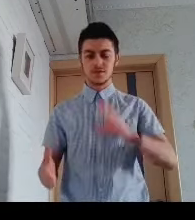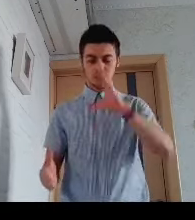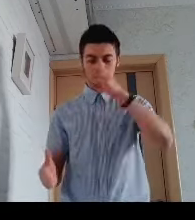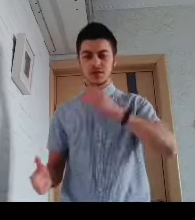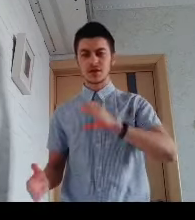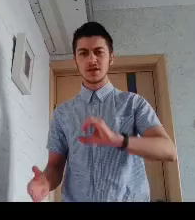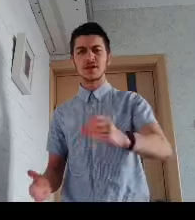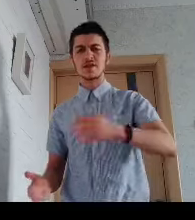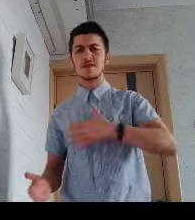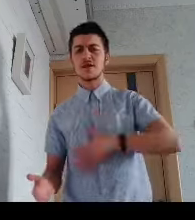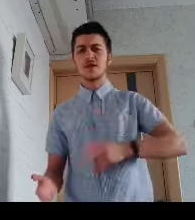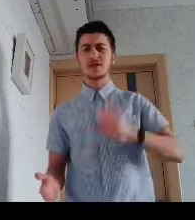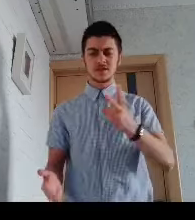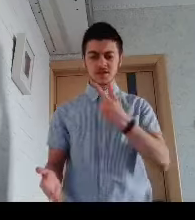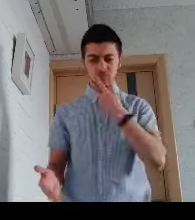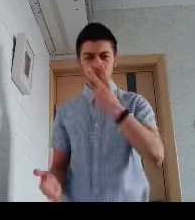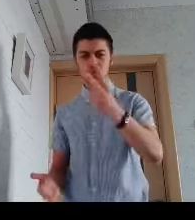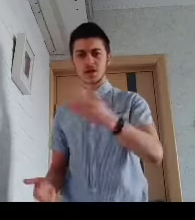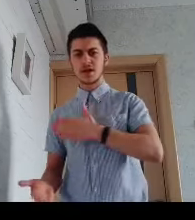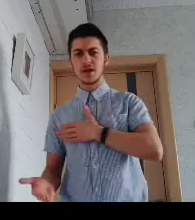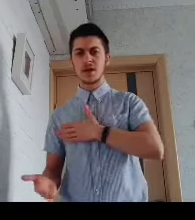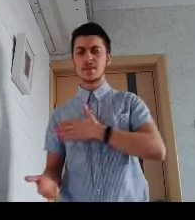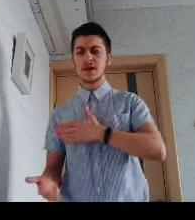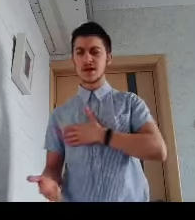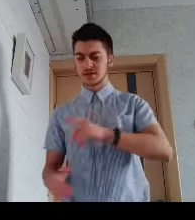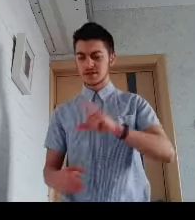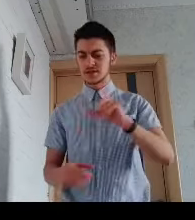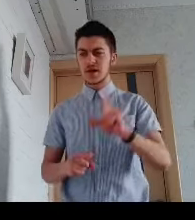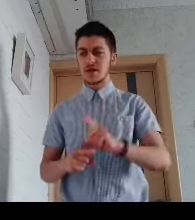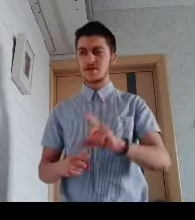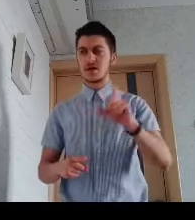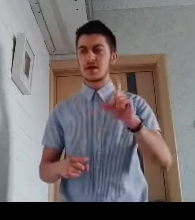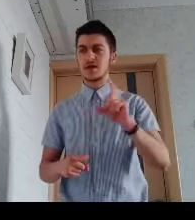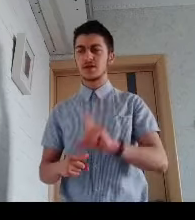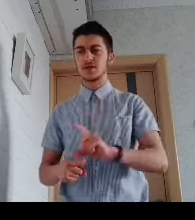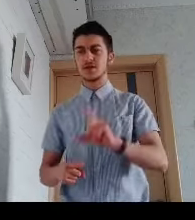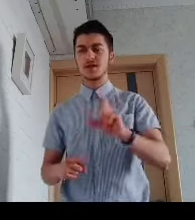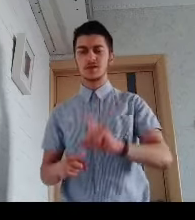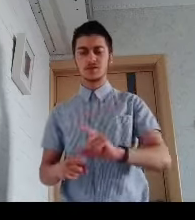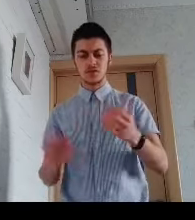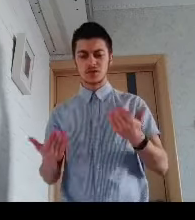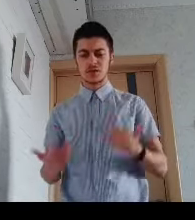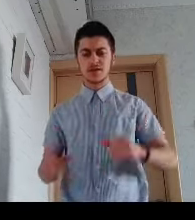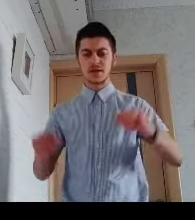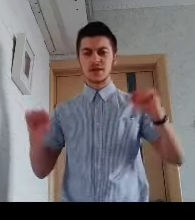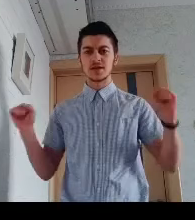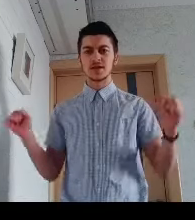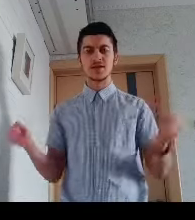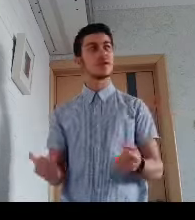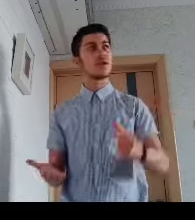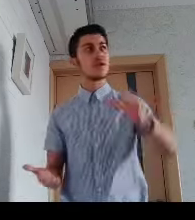верный слон. И не важно, как ты смотришь на мои слова. Я сегодня в